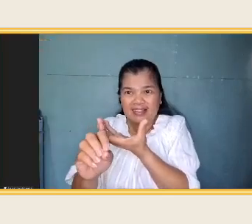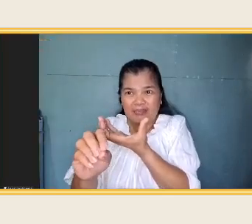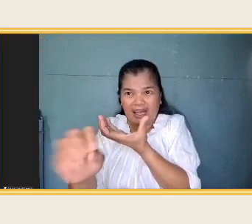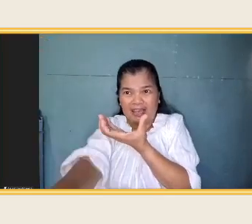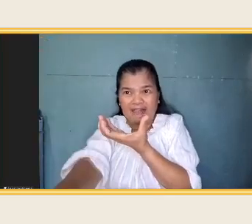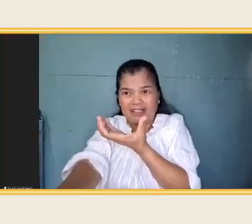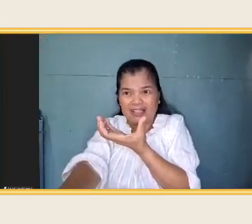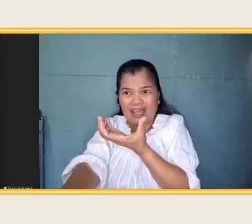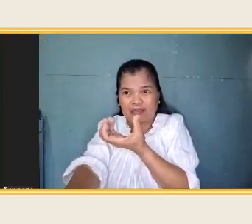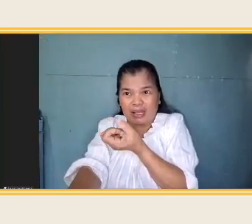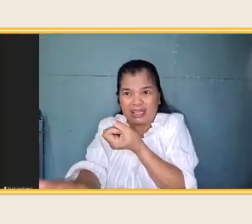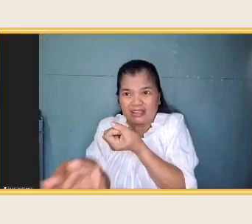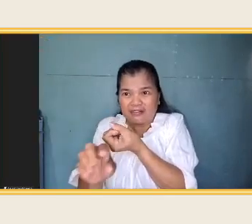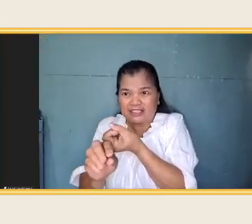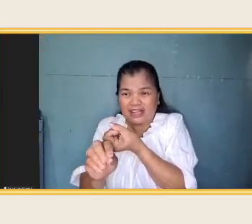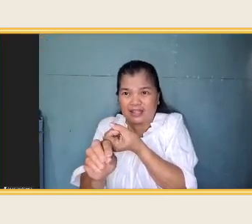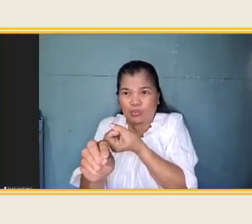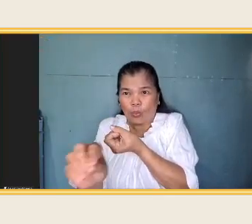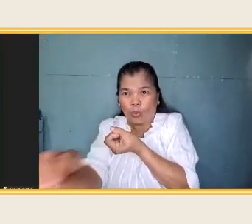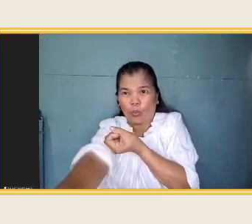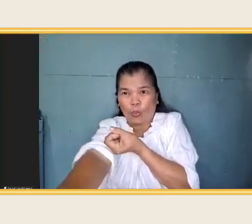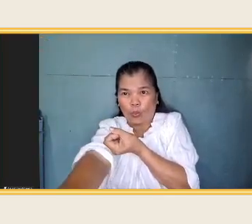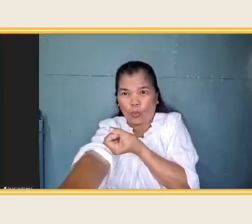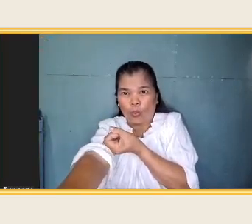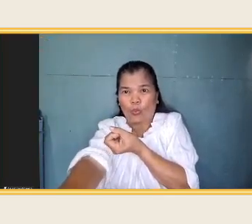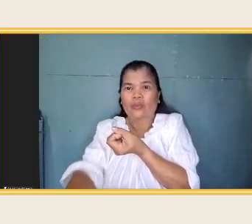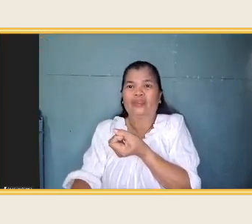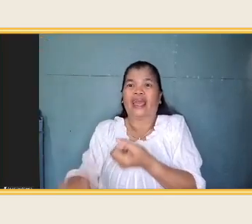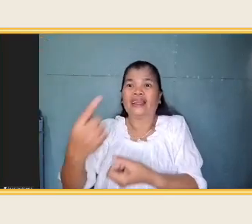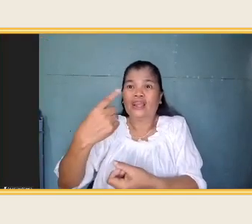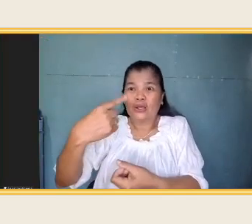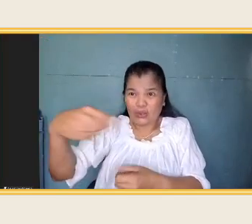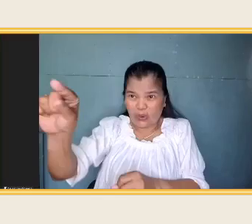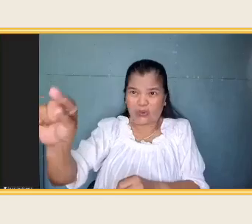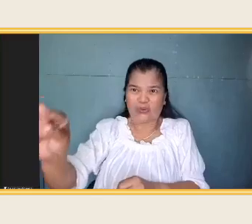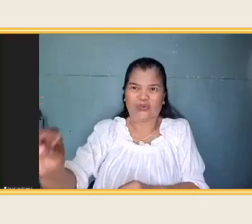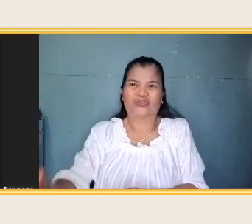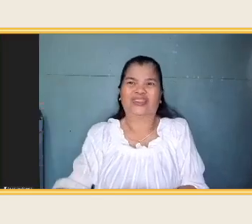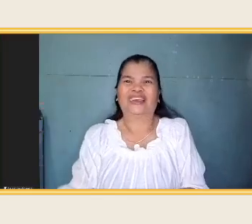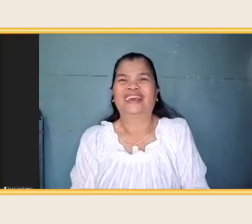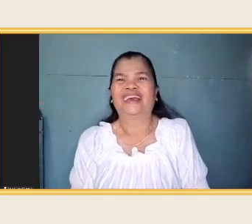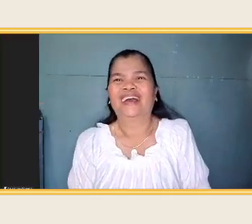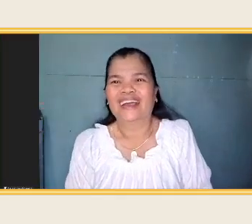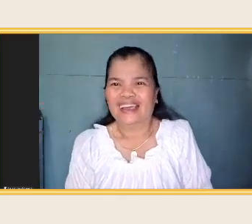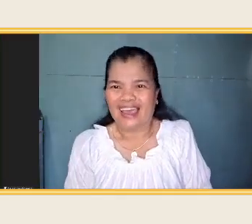Flashlight. Malaking flashlight. Maliit na flashlight. Then, go.